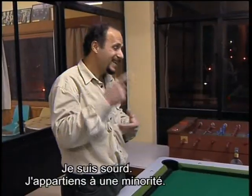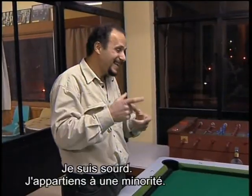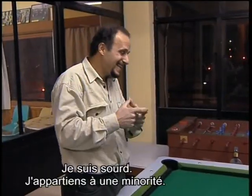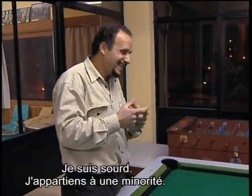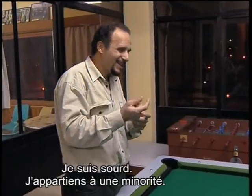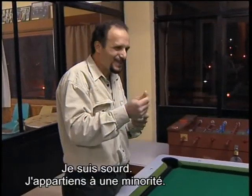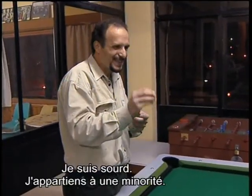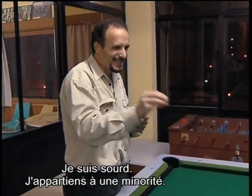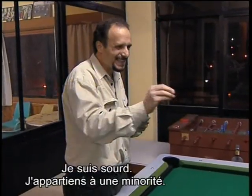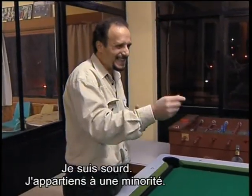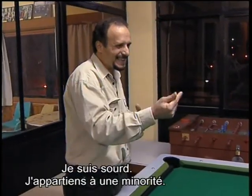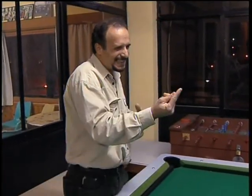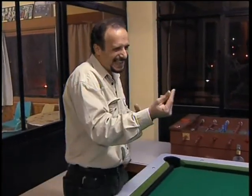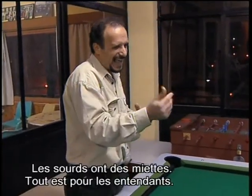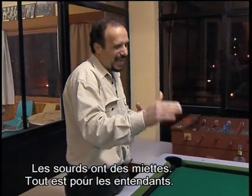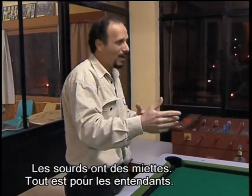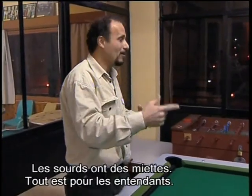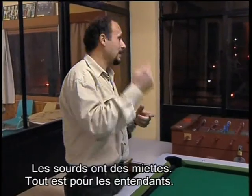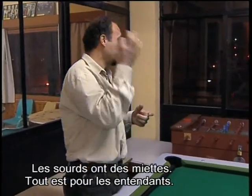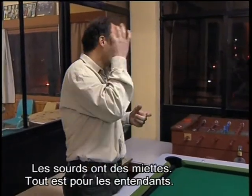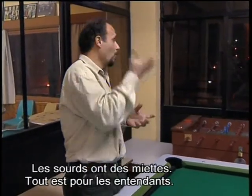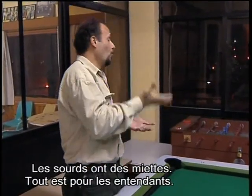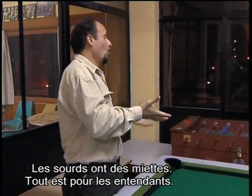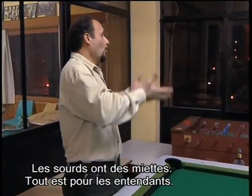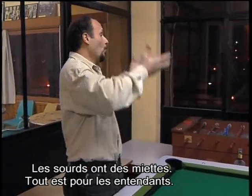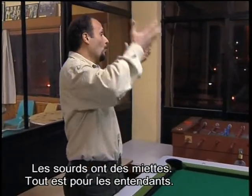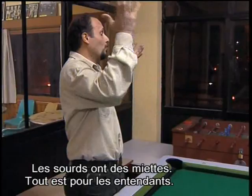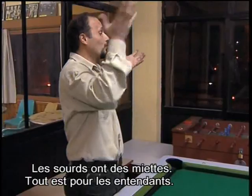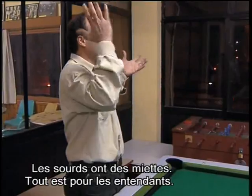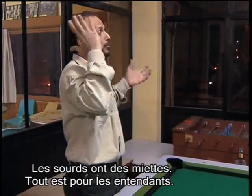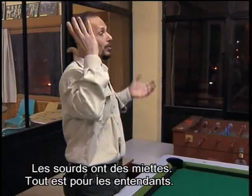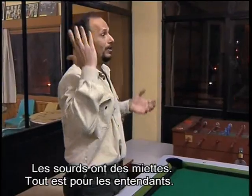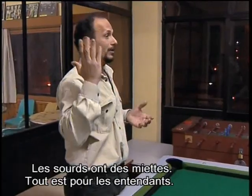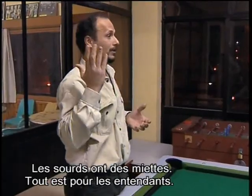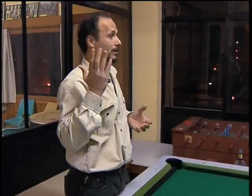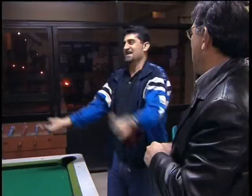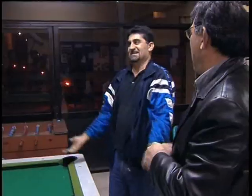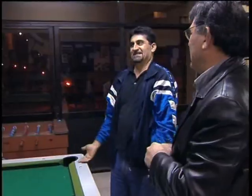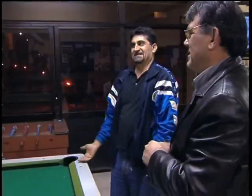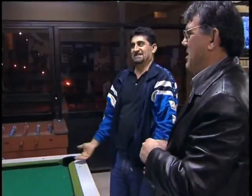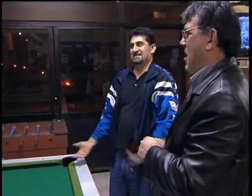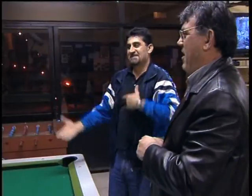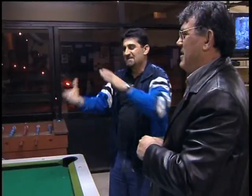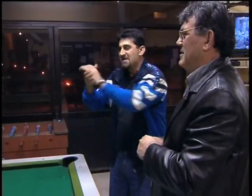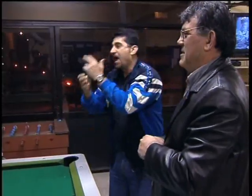Moi, je suis sourd. J'appartiens à une minorité. Les sourds doivent se contenter des miettes. Tout est pour les entendants.